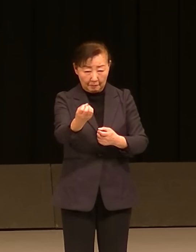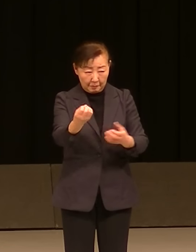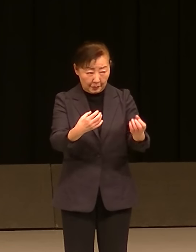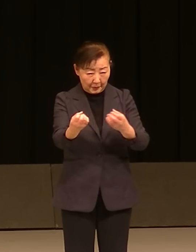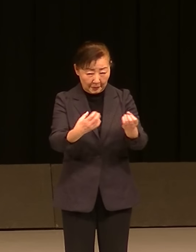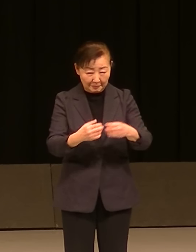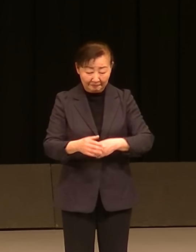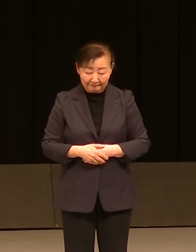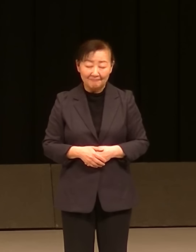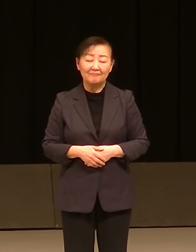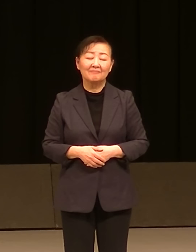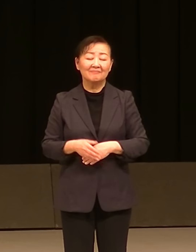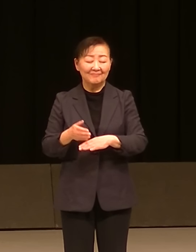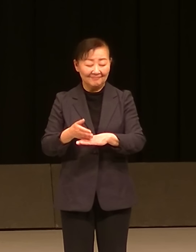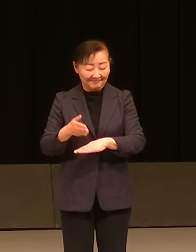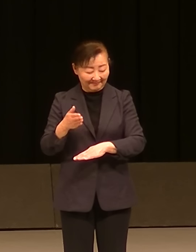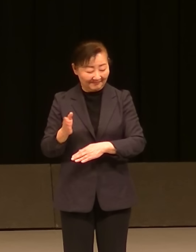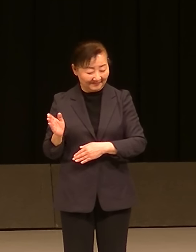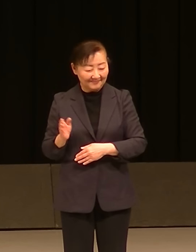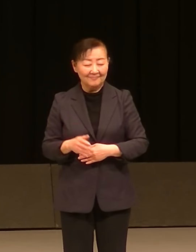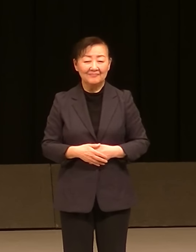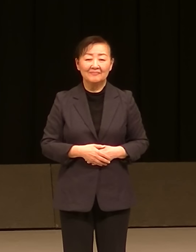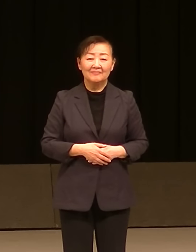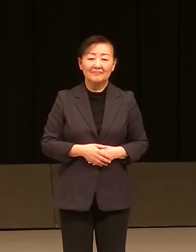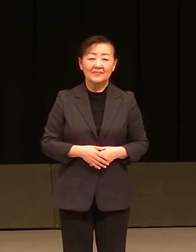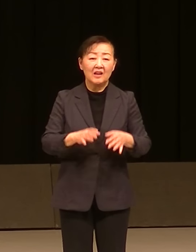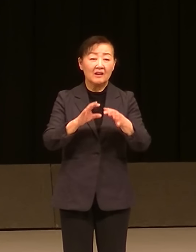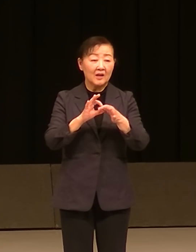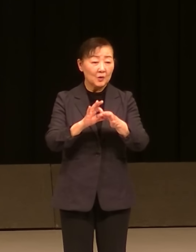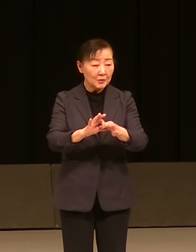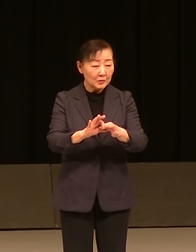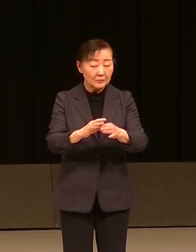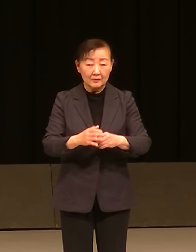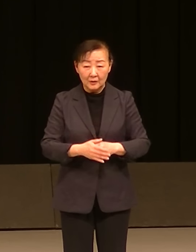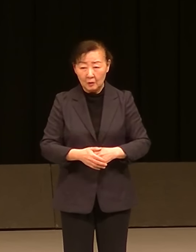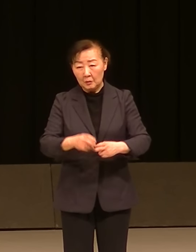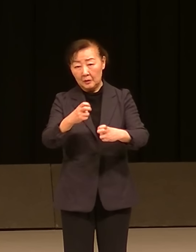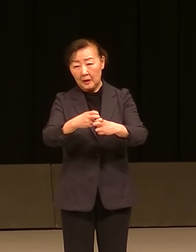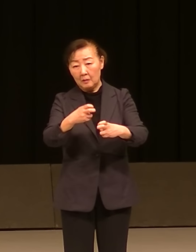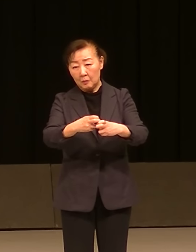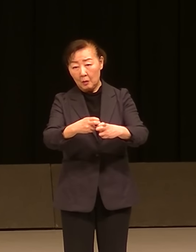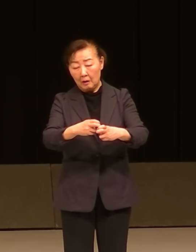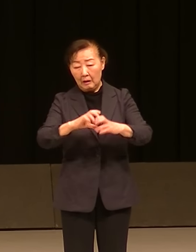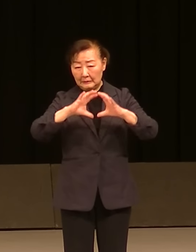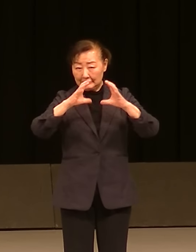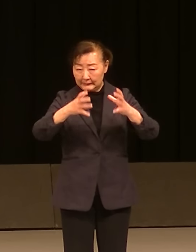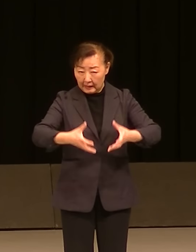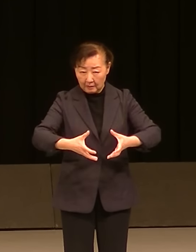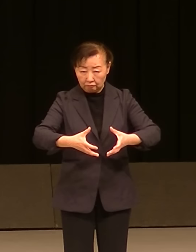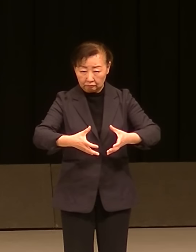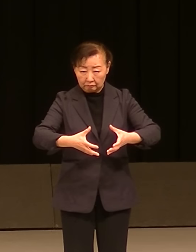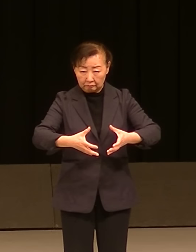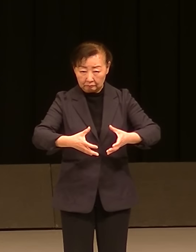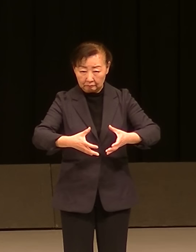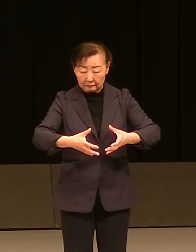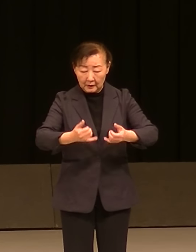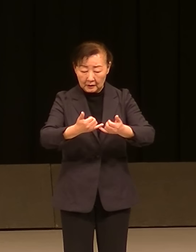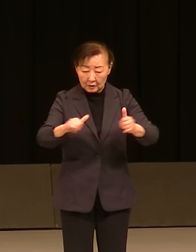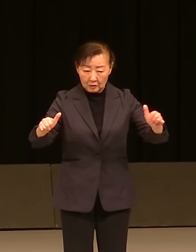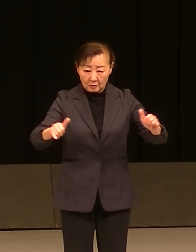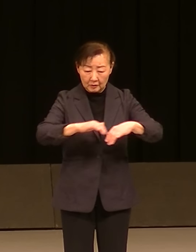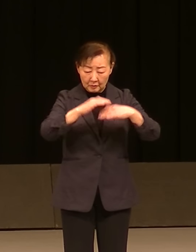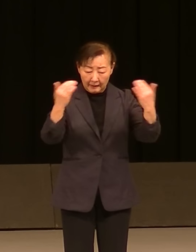だからこそ、ありがとうございます。だからこそ、この憲法は世界の、人類全